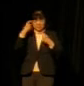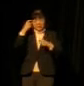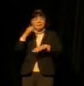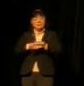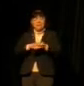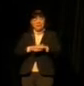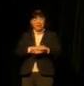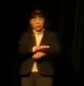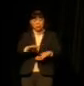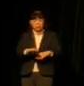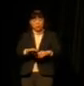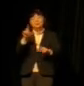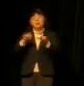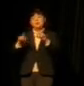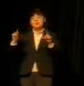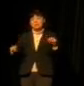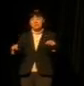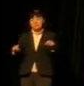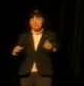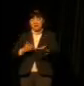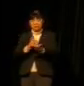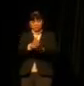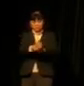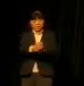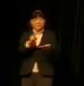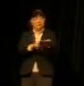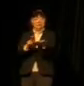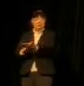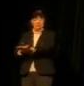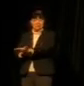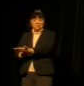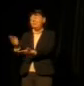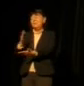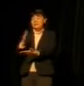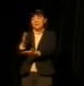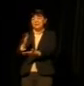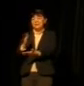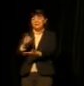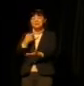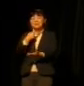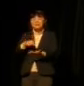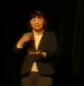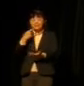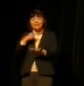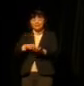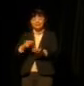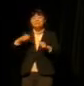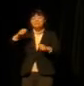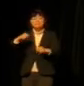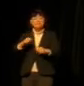って異なるので、一方的に決めつけたり安易に、ね、励ましたりせず、どんな気持ちも大切に受け止めようとし